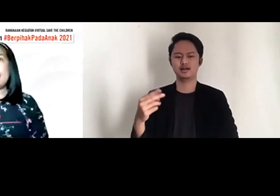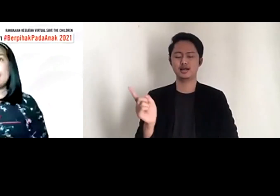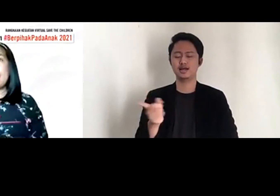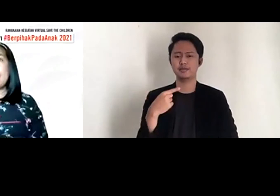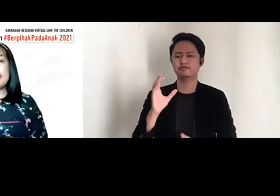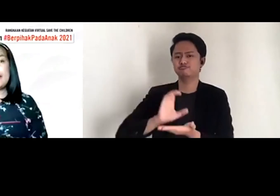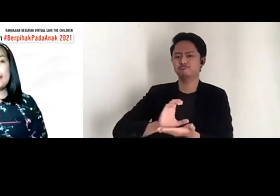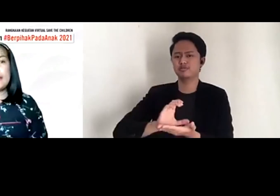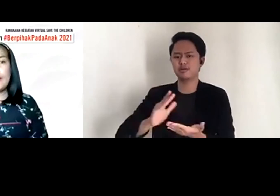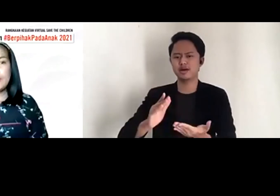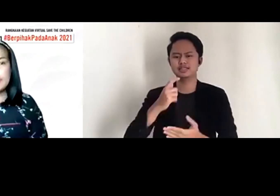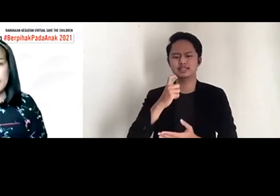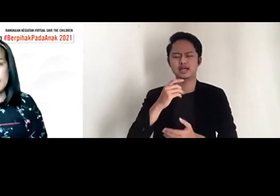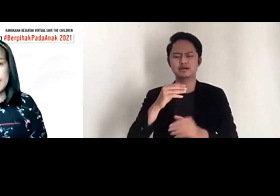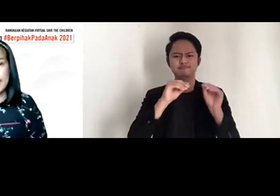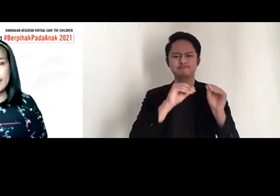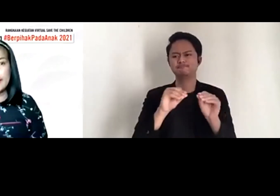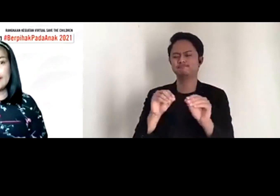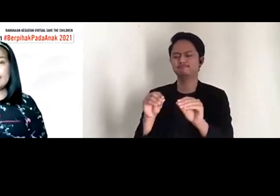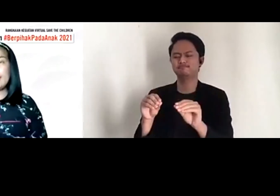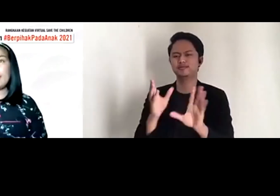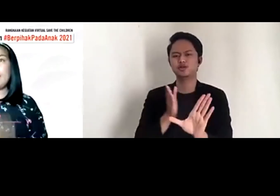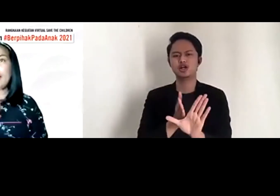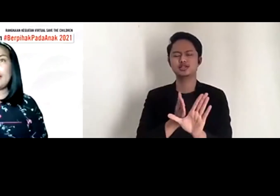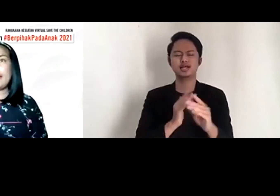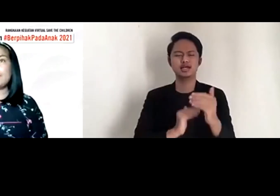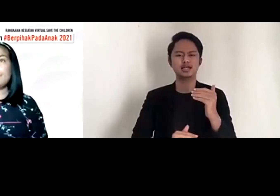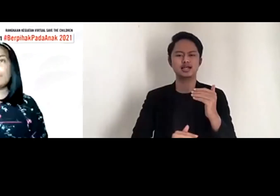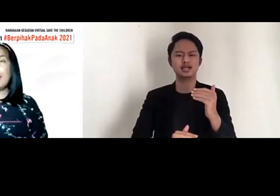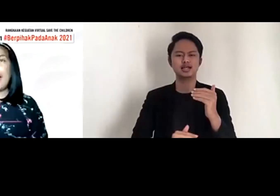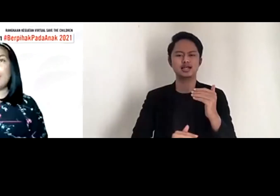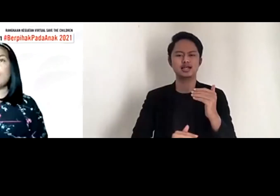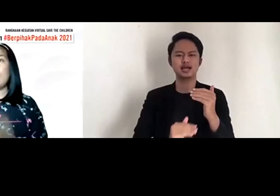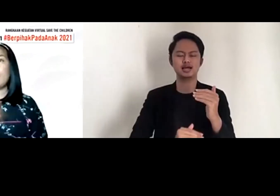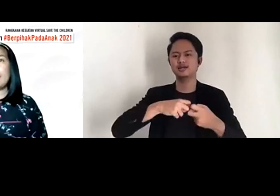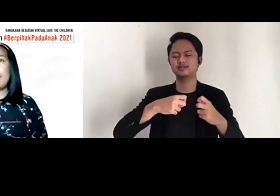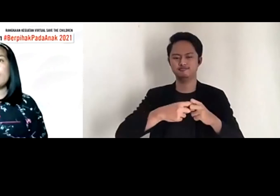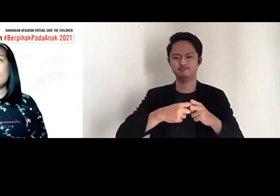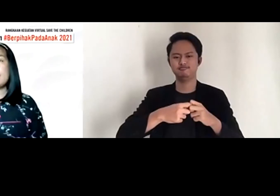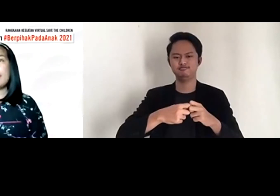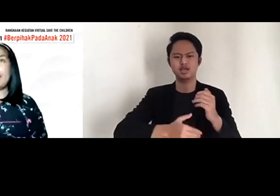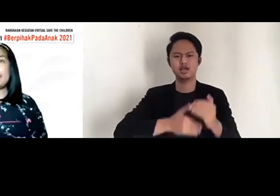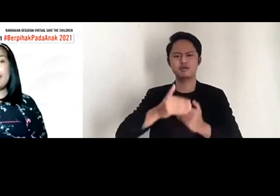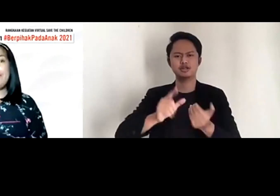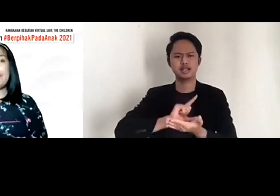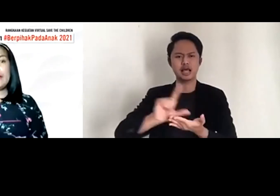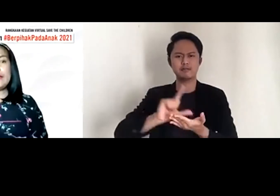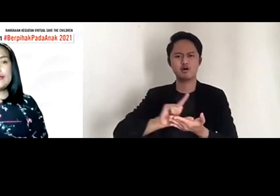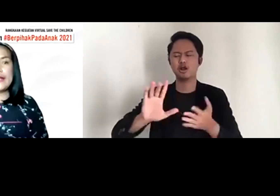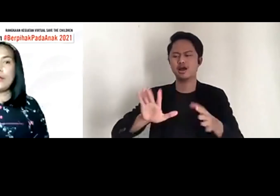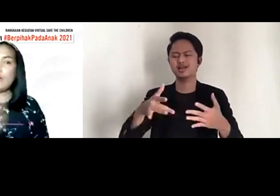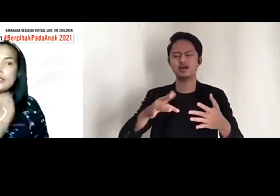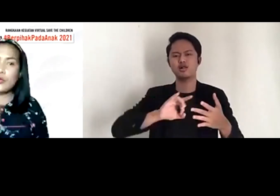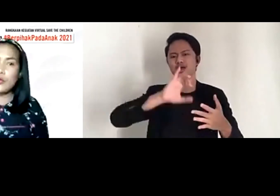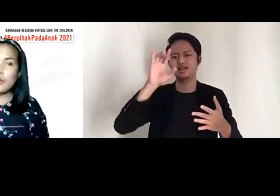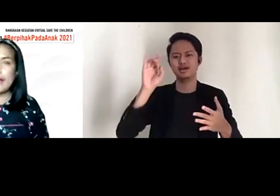dengan pengajaran tentang konseling dasar dan cara menangani kasus, alur pelaporan kasus dan segala macam. Ini